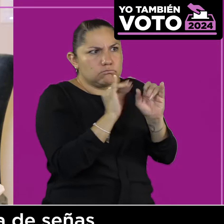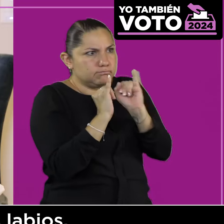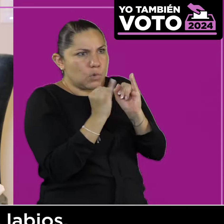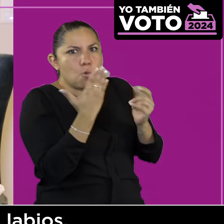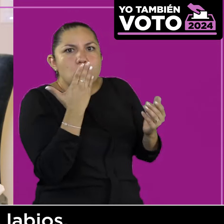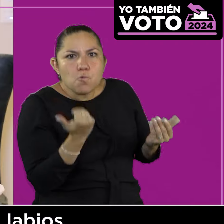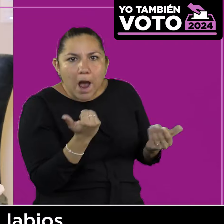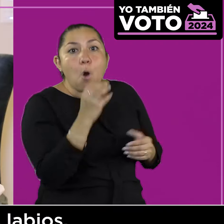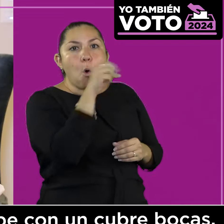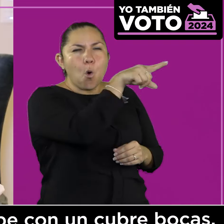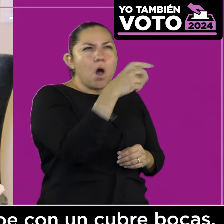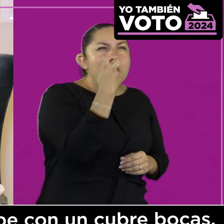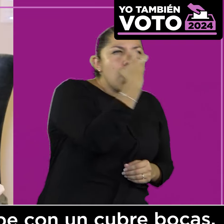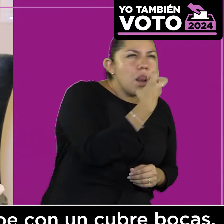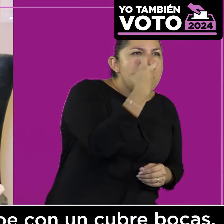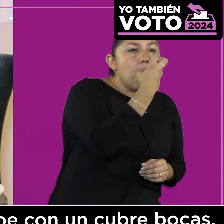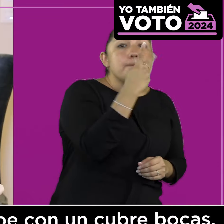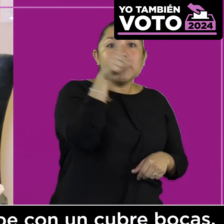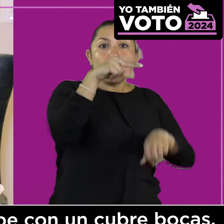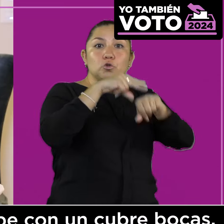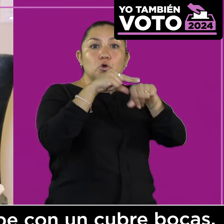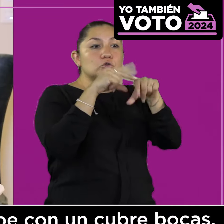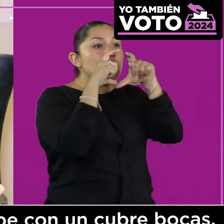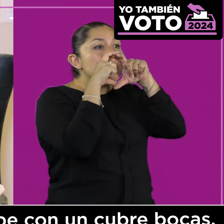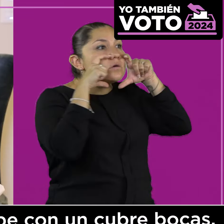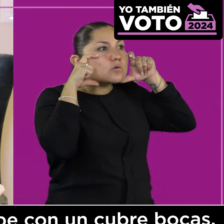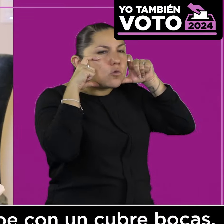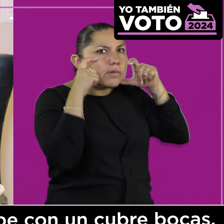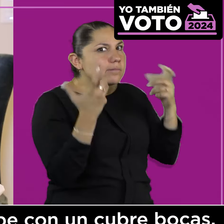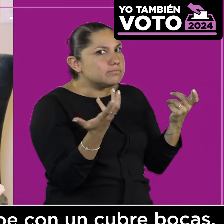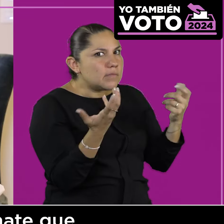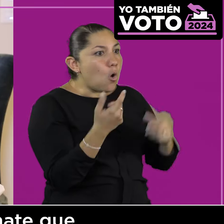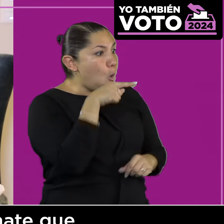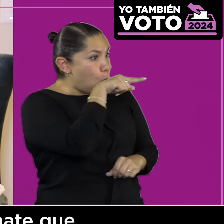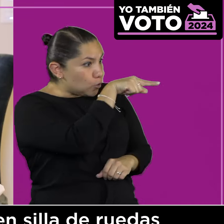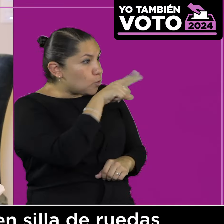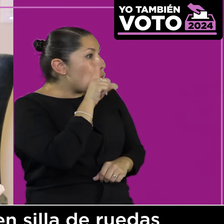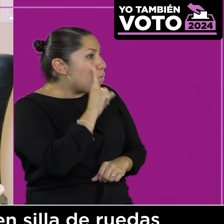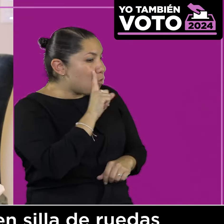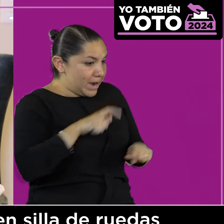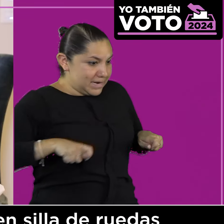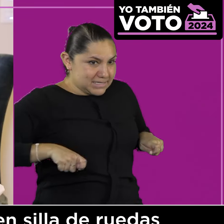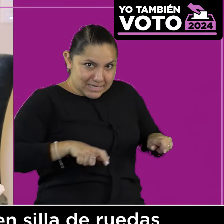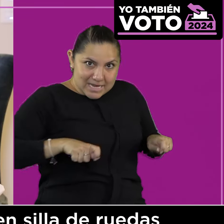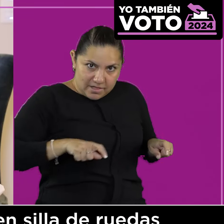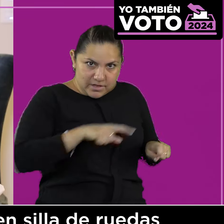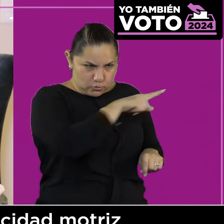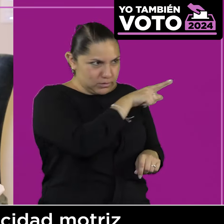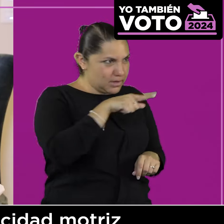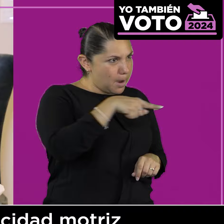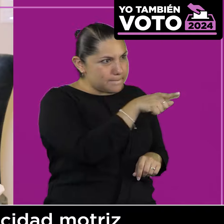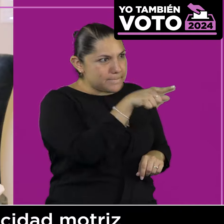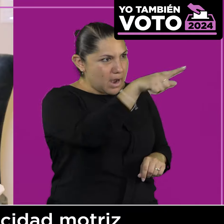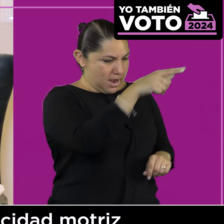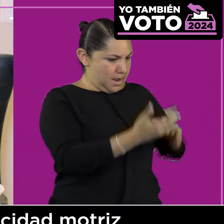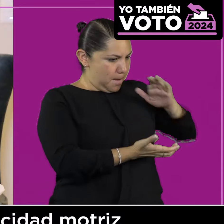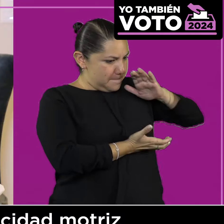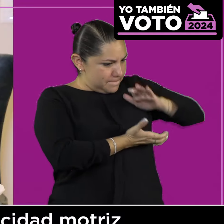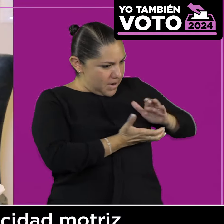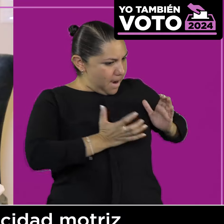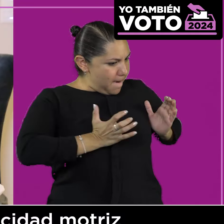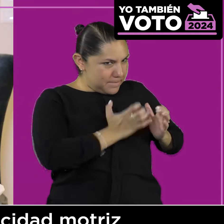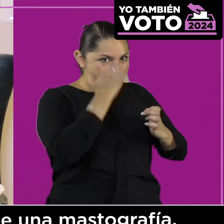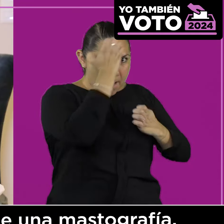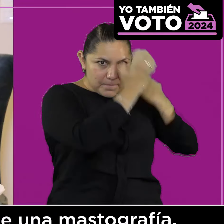señas o les labios pero el doctor te recibe con un cubrebocas Imagínate que eres una mujer en silla de ruedas con discapacidad